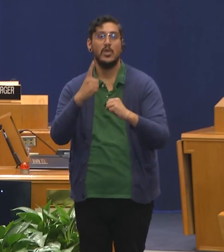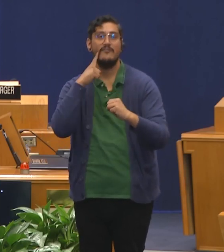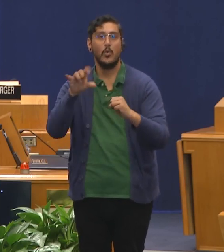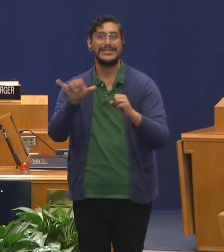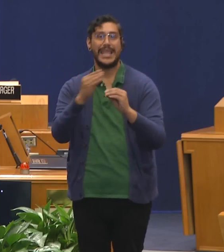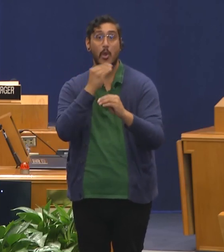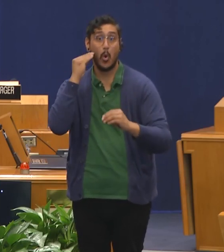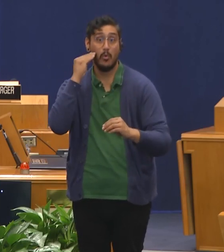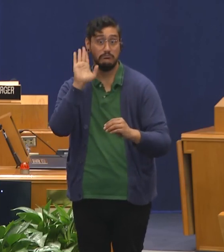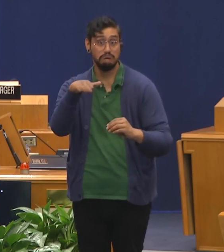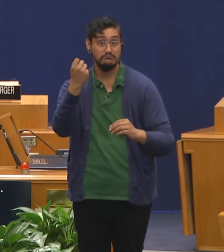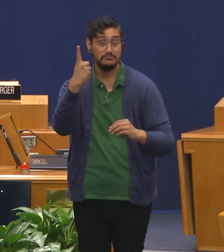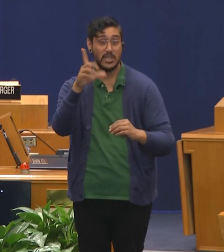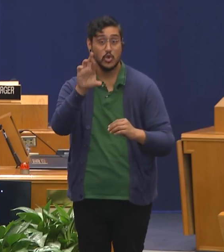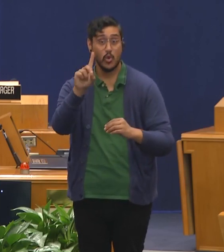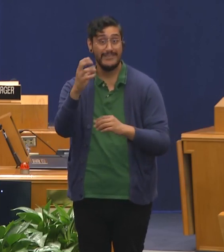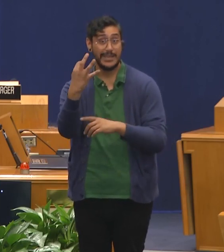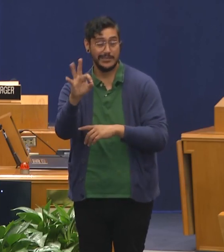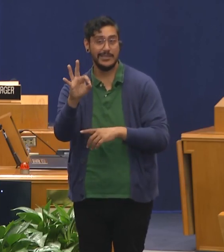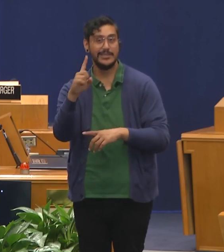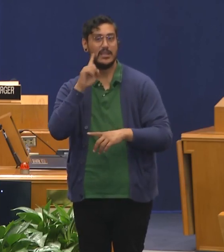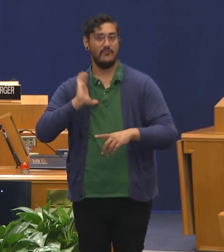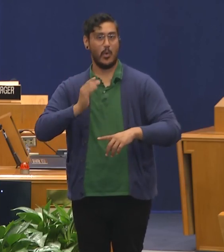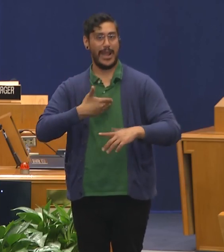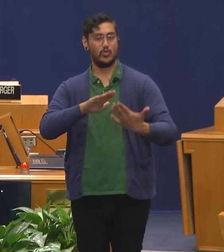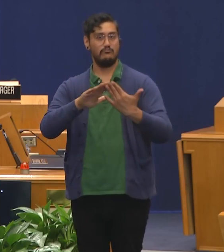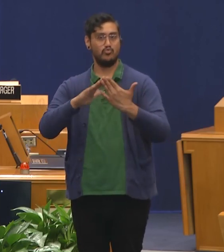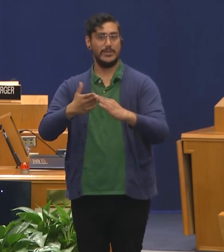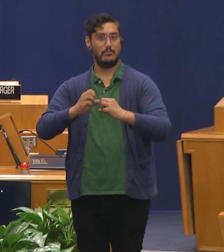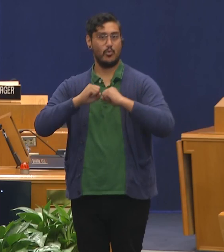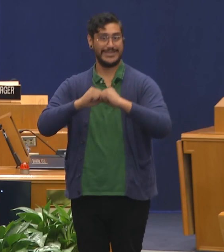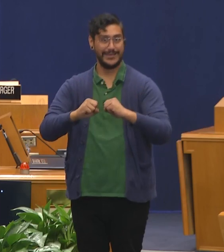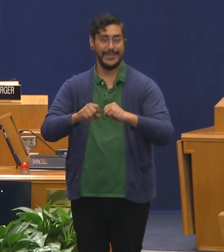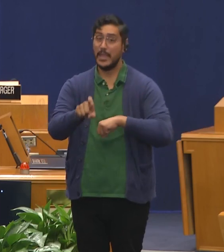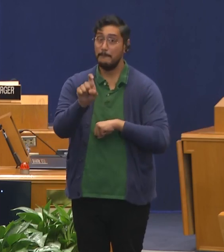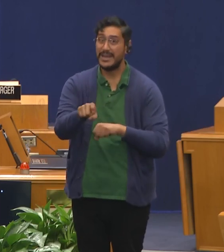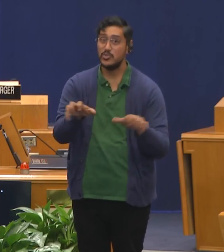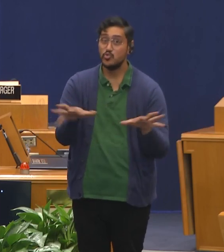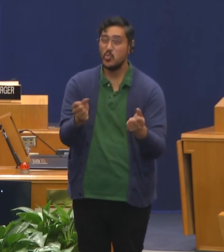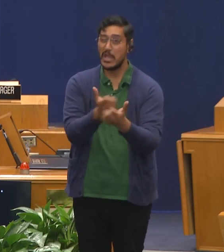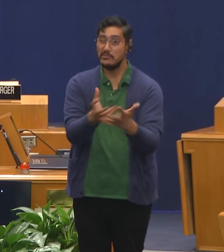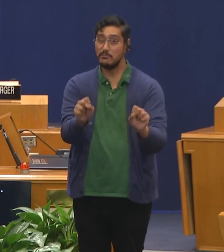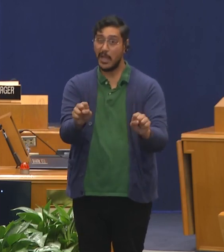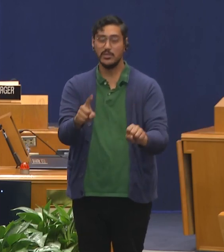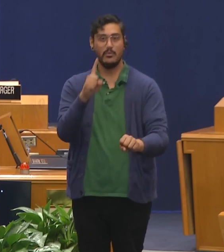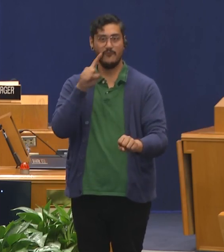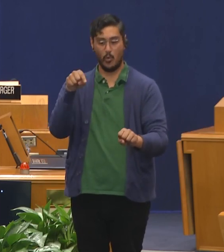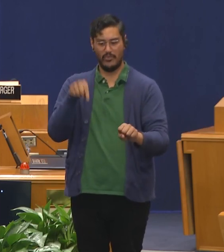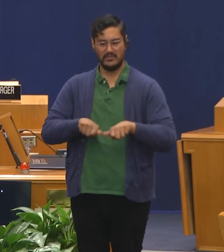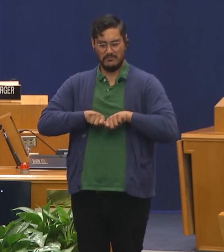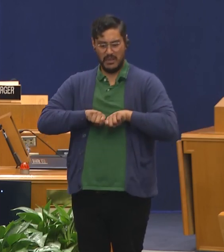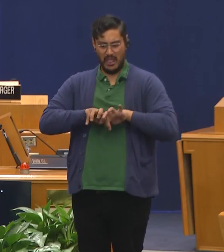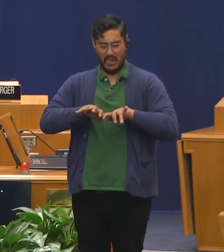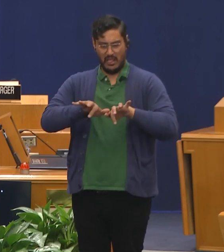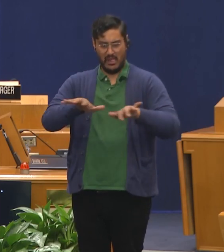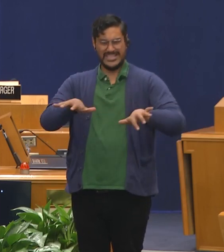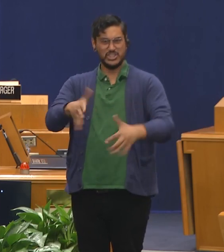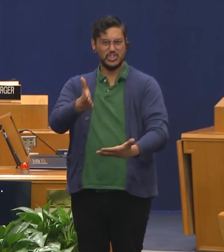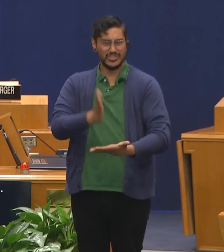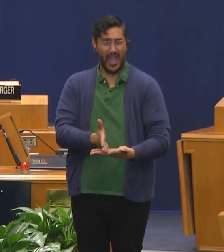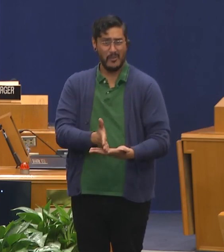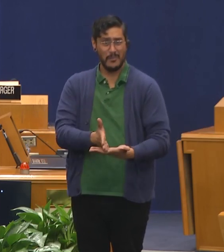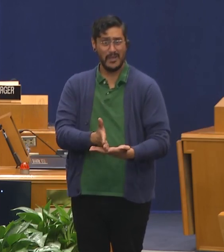COVID-19 se ha extendido por nuestra comunidad y debemos continuar haciendo todo lo posible para frenar esta propagación y